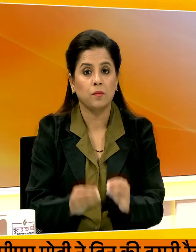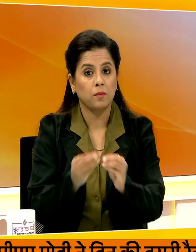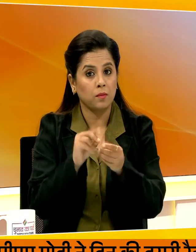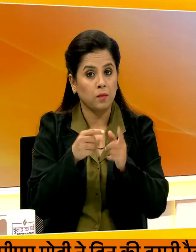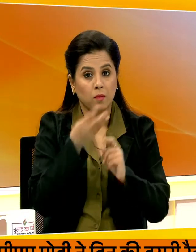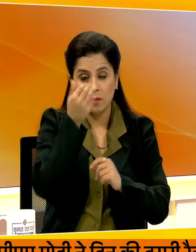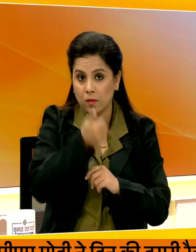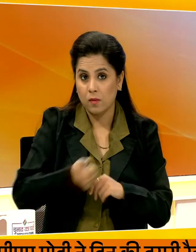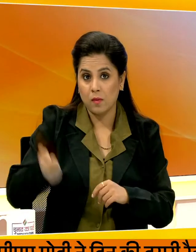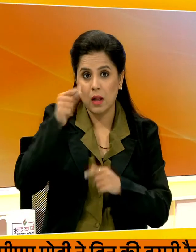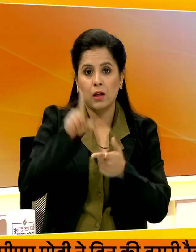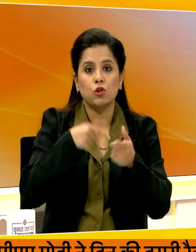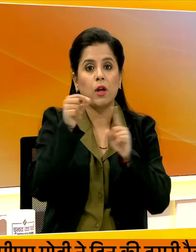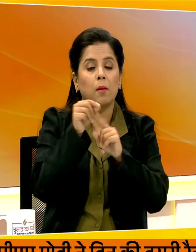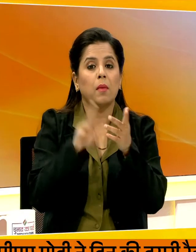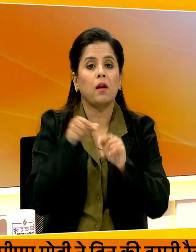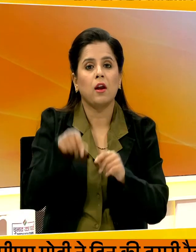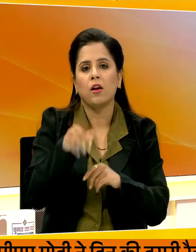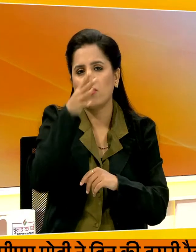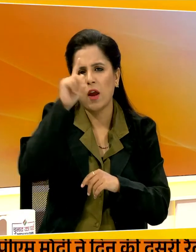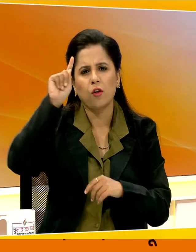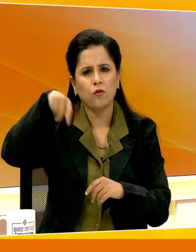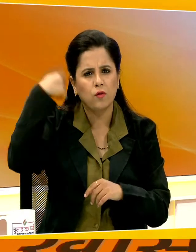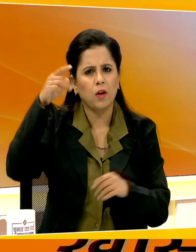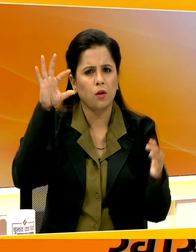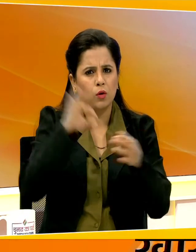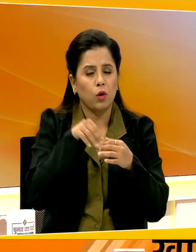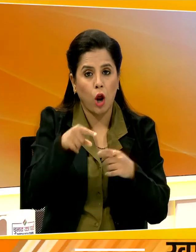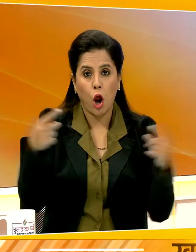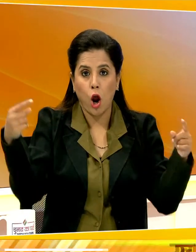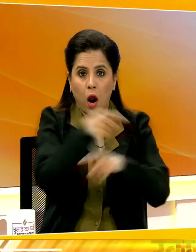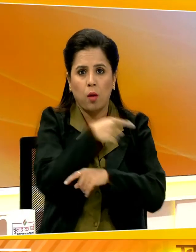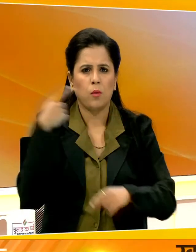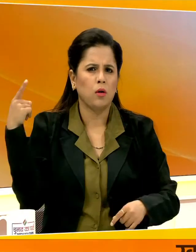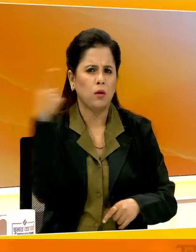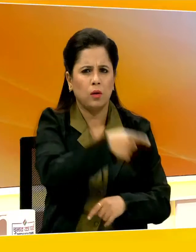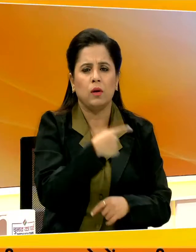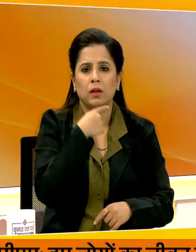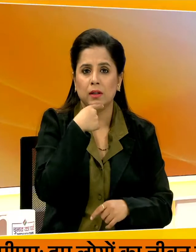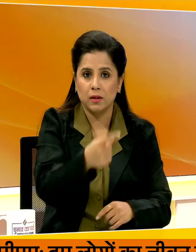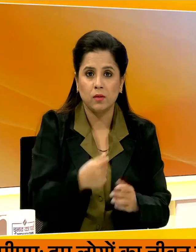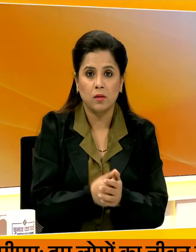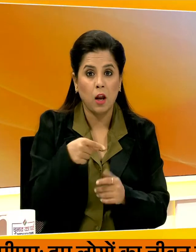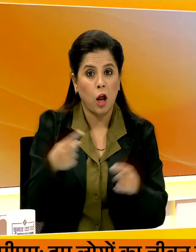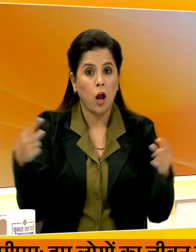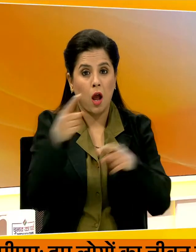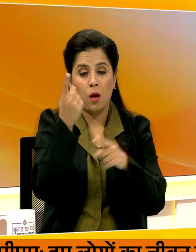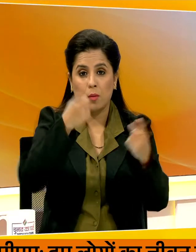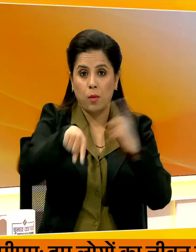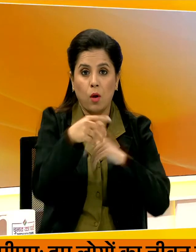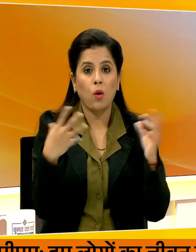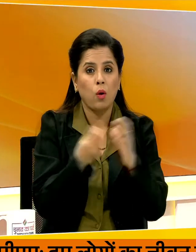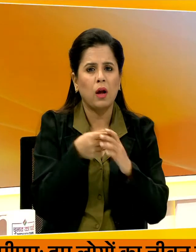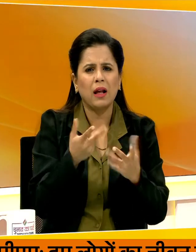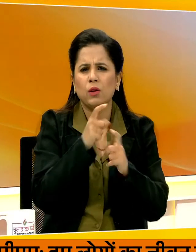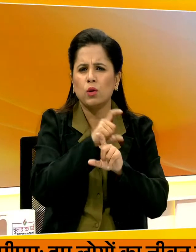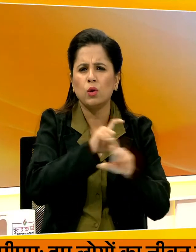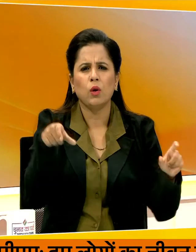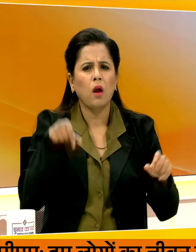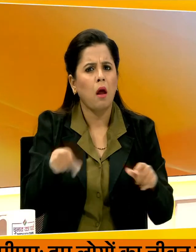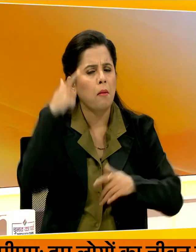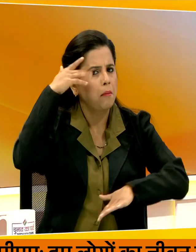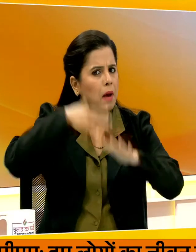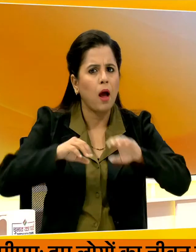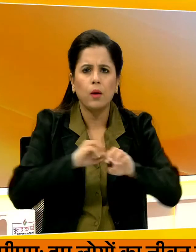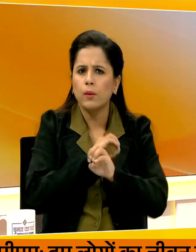बीजेपी अध्यक्ष जेपी नड्डा ने फेक वीडियो को लेकर विपक्ष पर बोला हमला। उन्होंने कहा कि विपक्ष के पास कोई स्पष्ट योजना नहीं